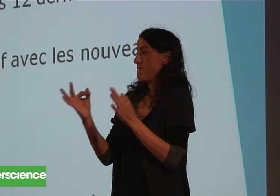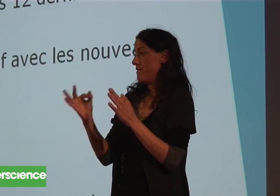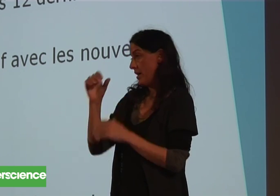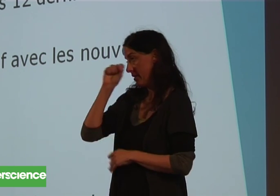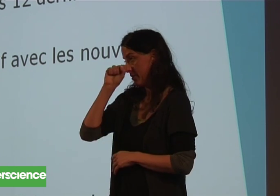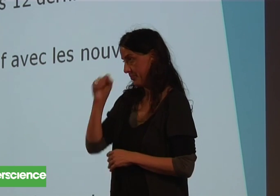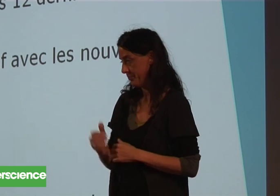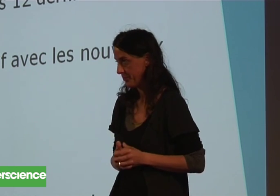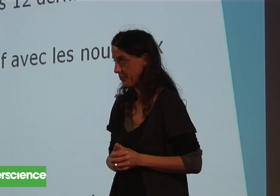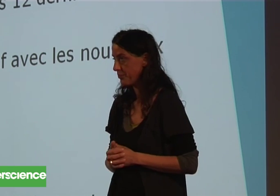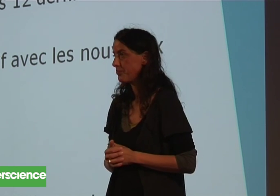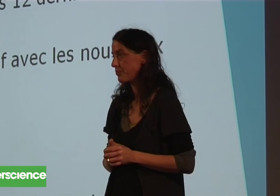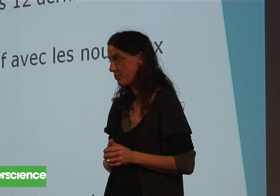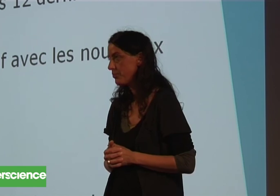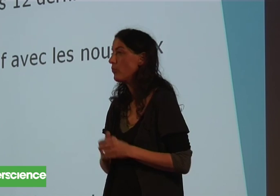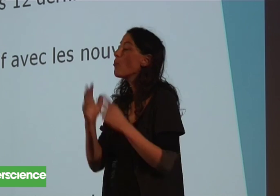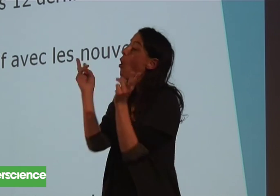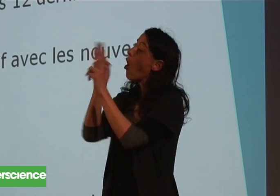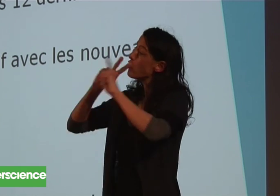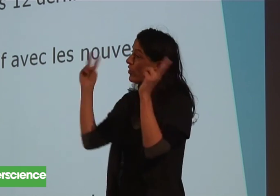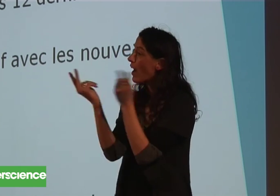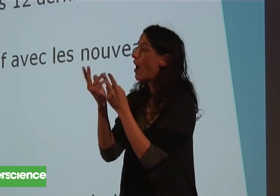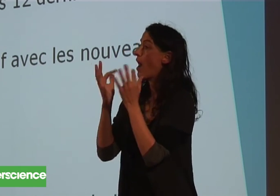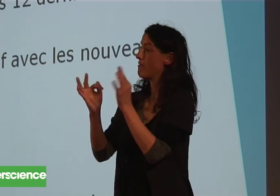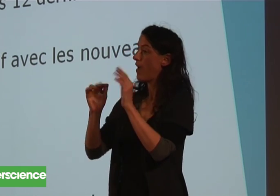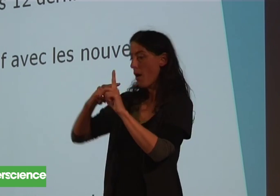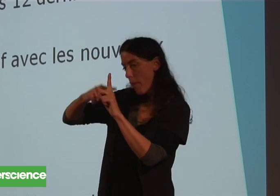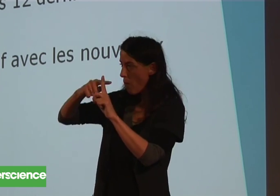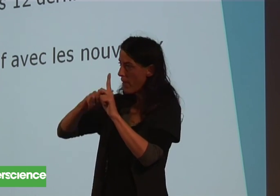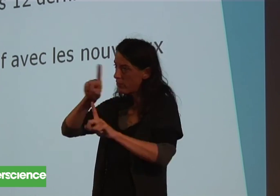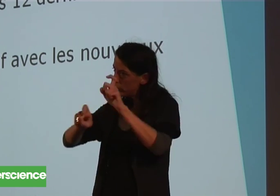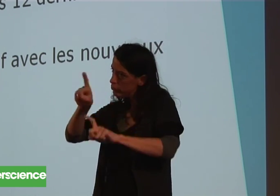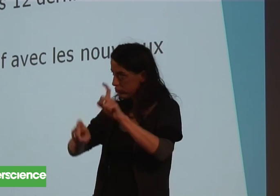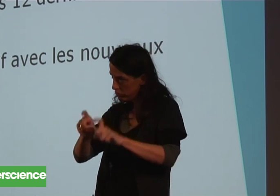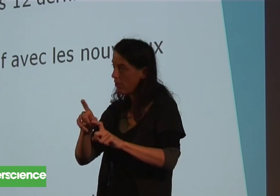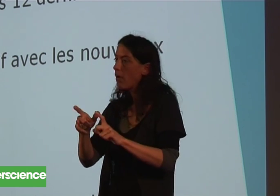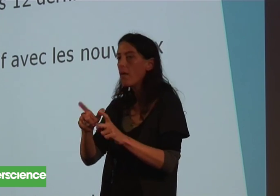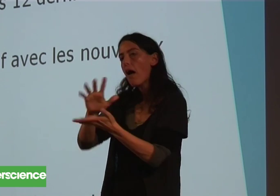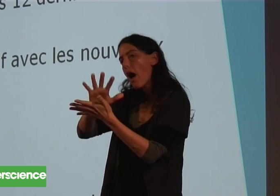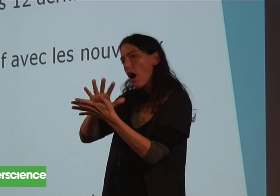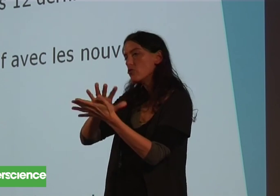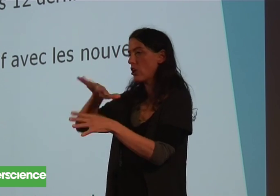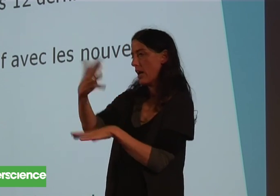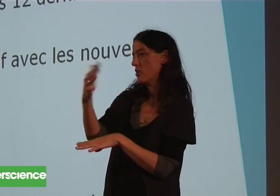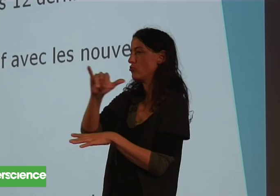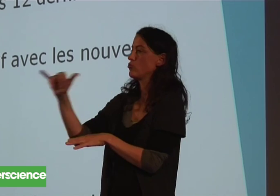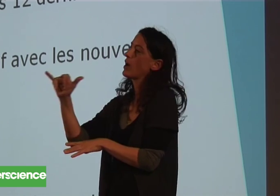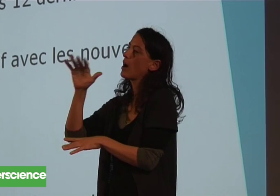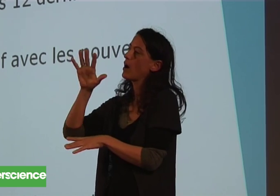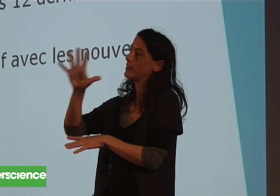Alors généralement, dans les baromètres, on interroge les personnes de 15 à 54 ans sur des sujets relatifs aux prises de